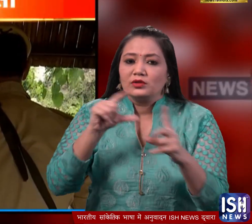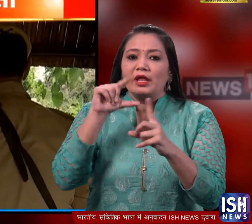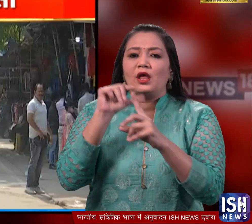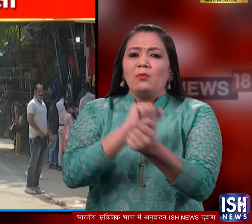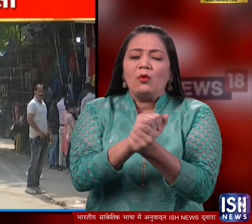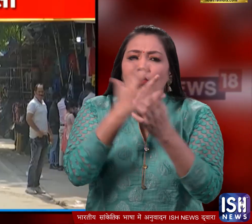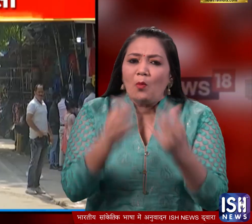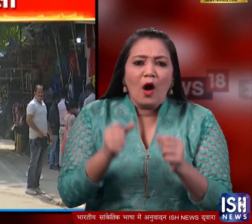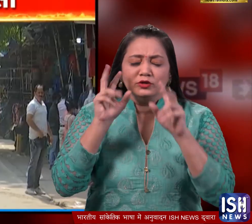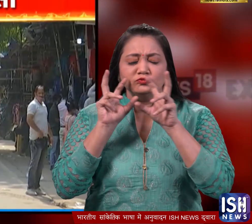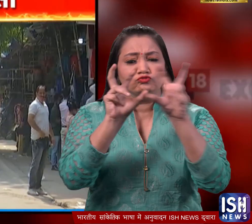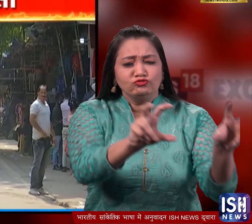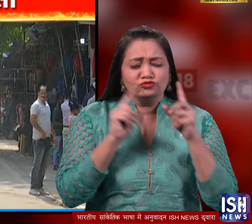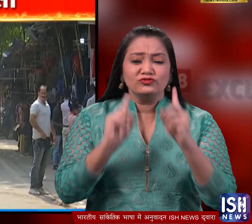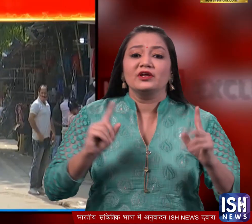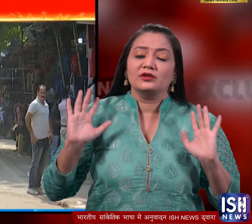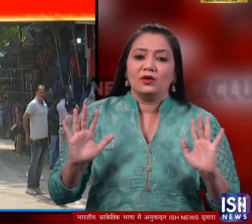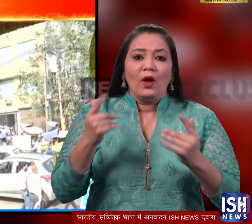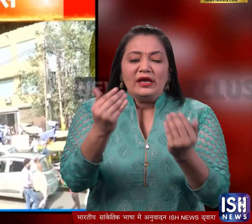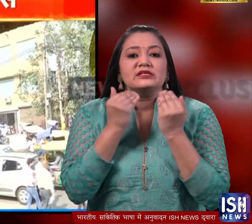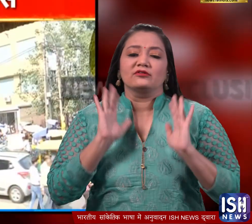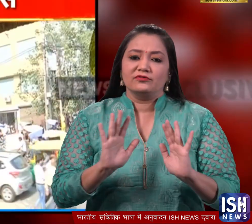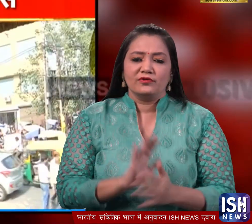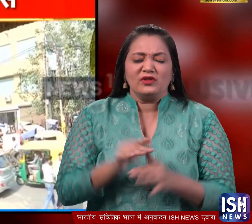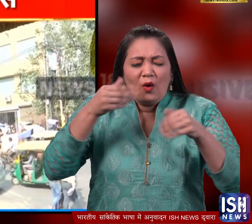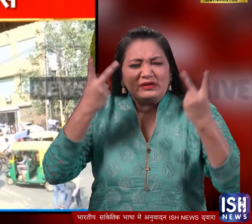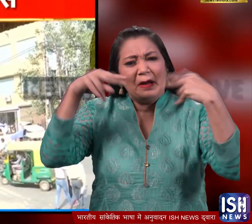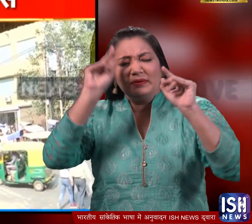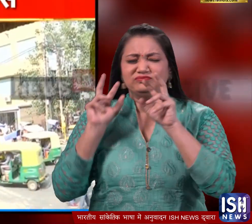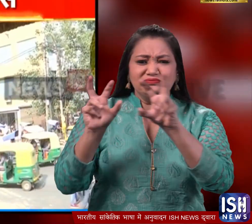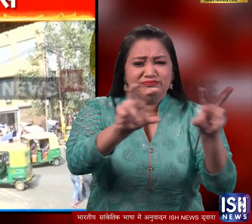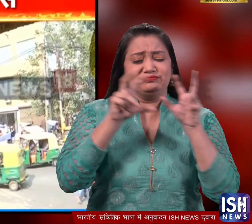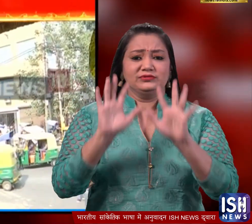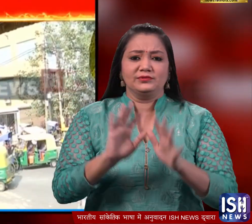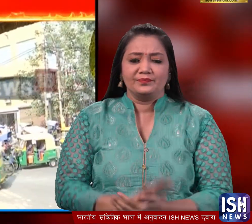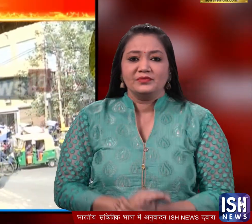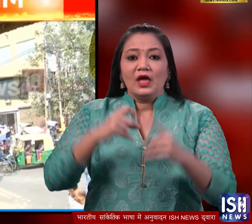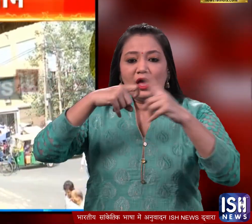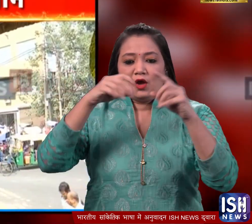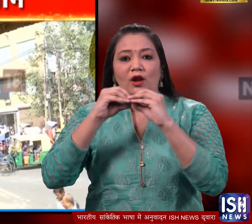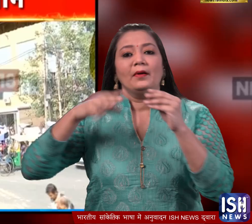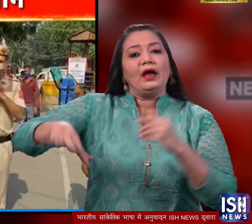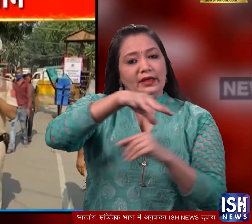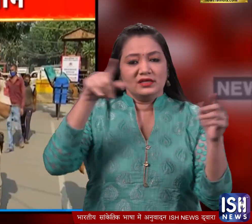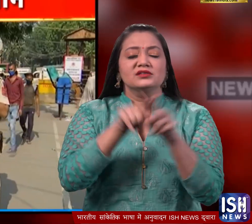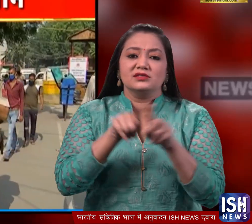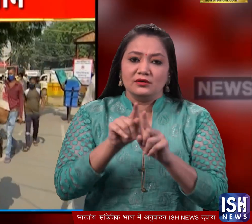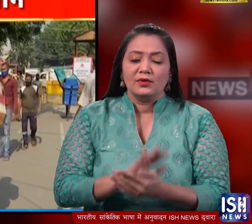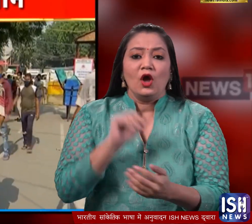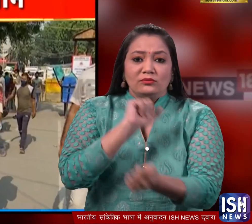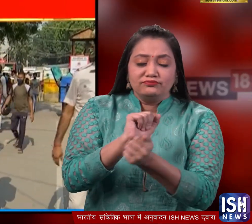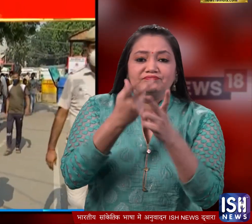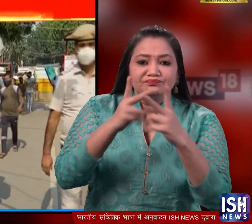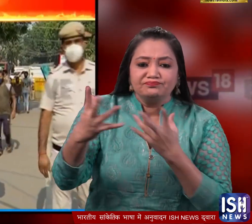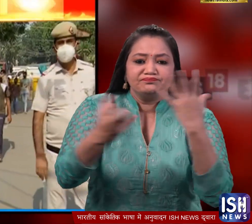नहीं उठाना चाहती। इसलिए दिल्ली के भीड़ भाड़ वाले बाजारों में सुरक्षा चाक चौबंद कर दी गई, जिसकी एक तस्वीर करोल बाग मार्केट से भी सामने आई। वहां पुलिस के